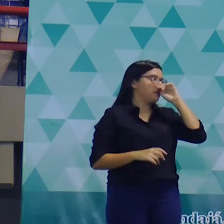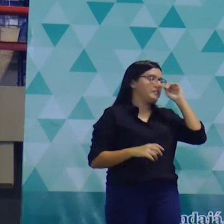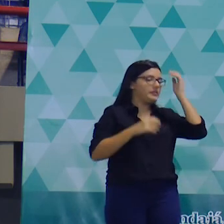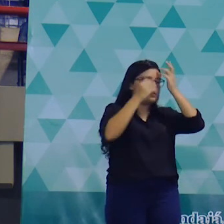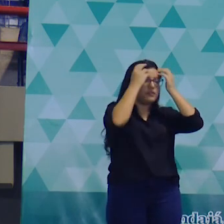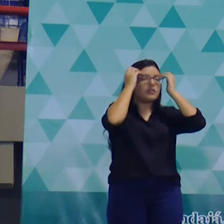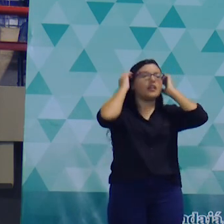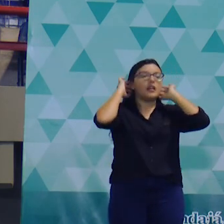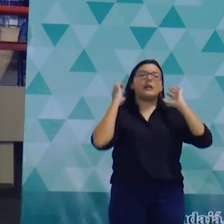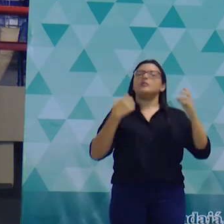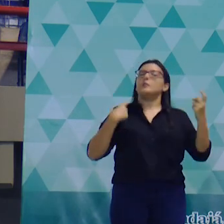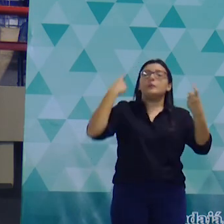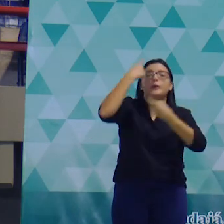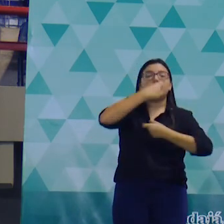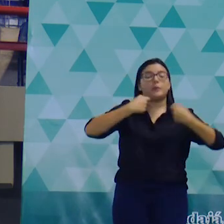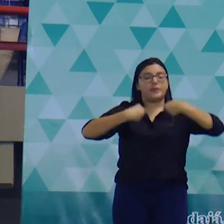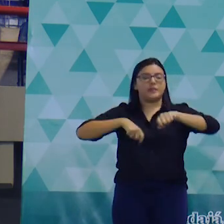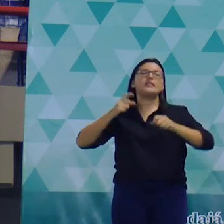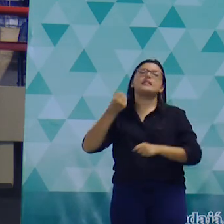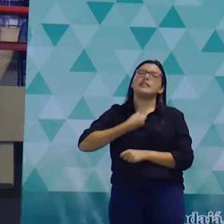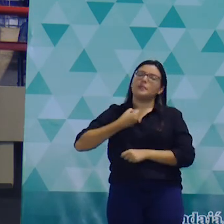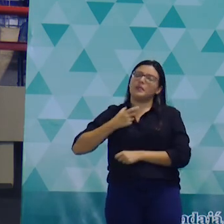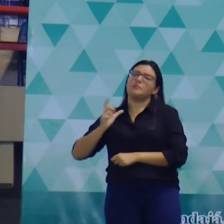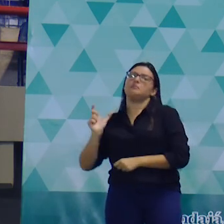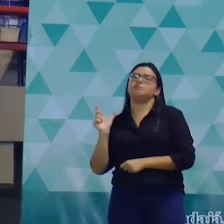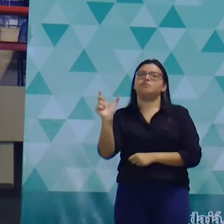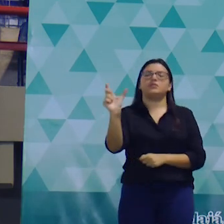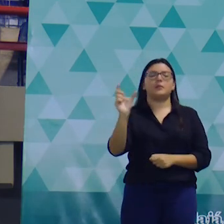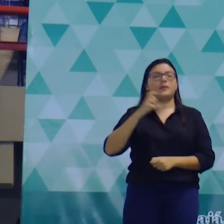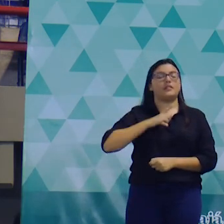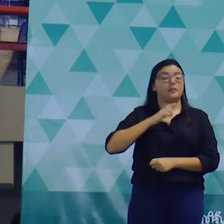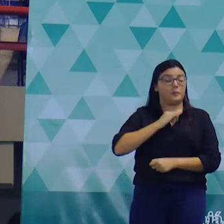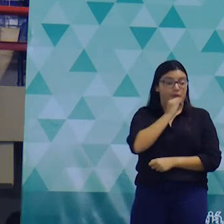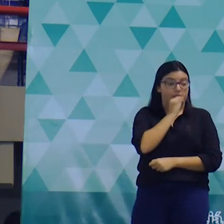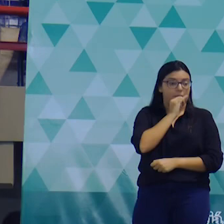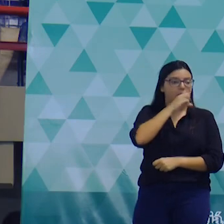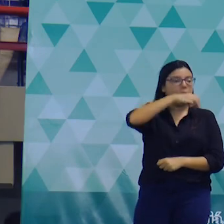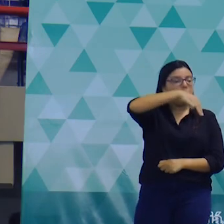não se preocupem. Por exemplo, a massa atômica do cobre